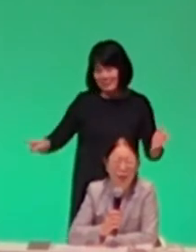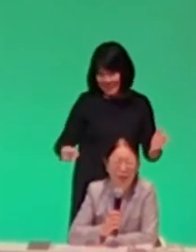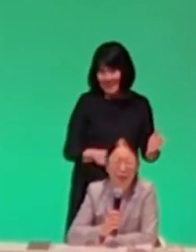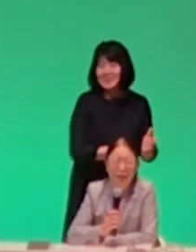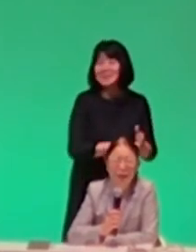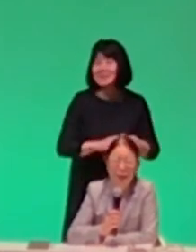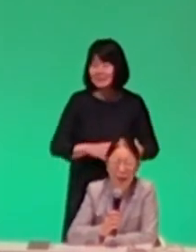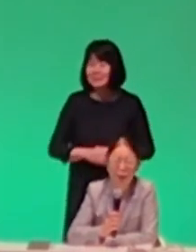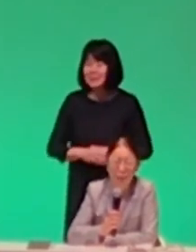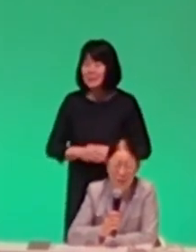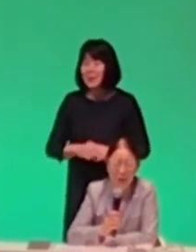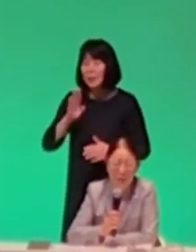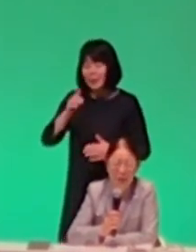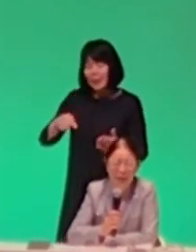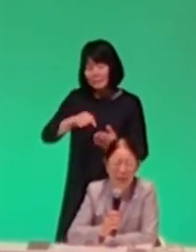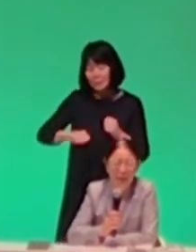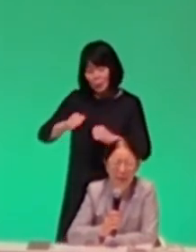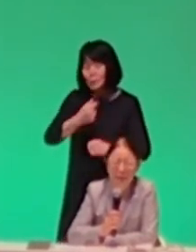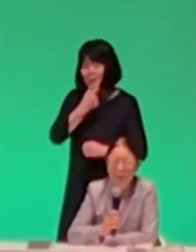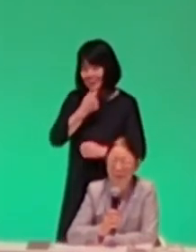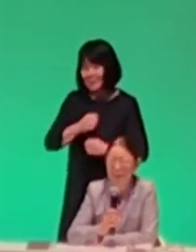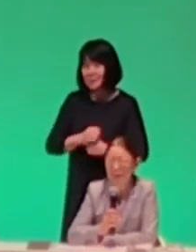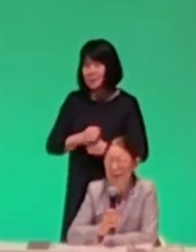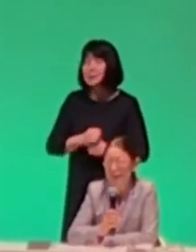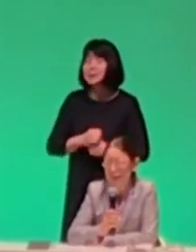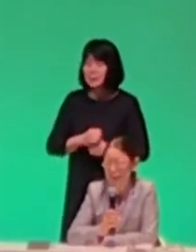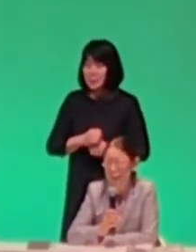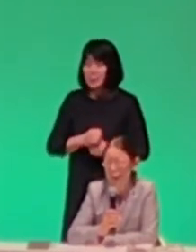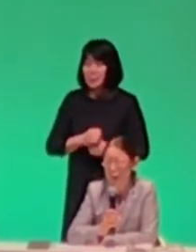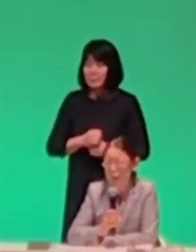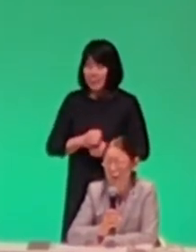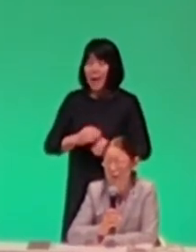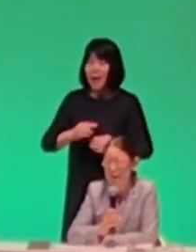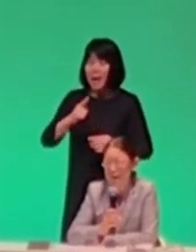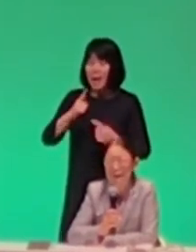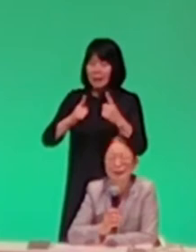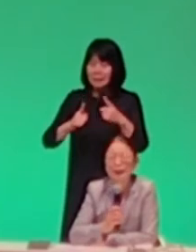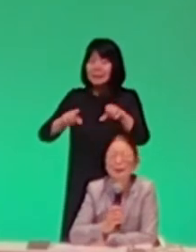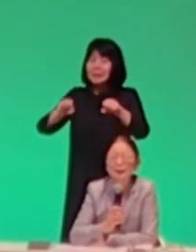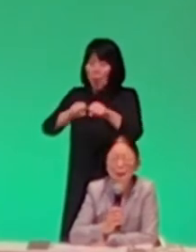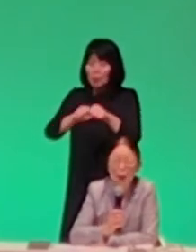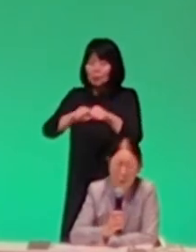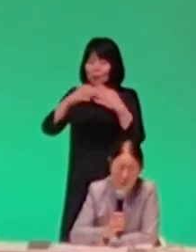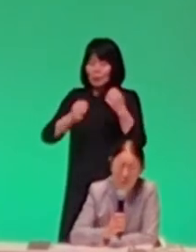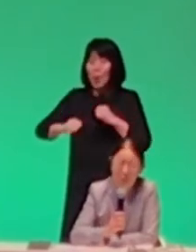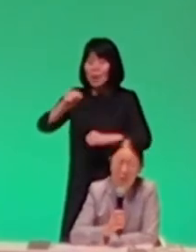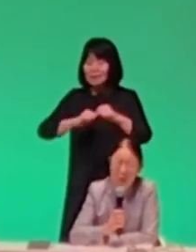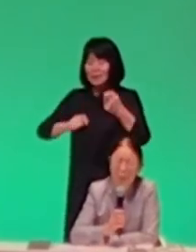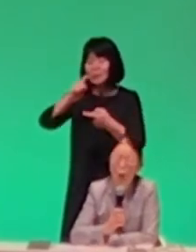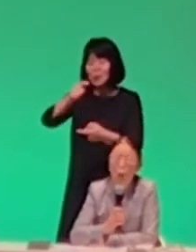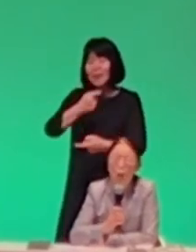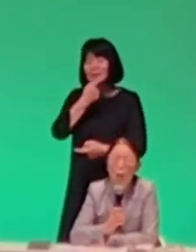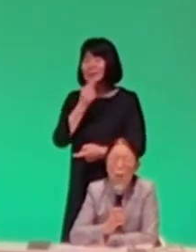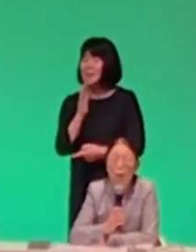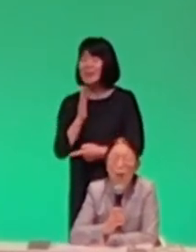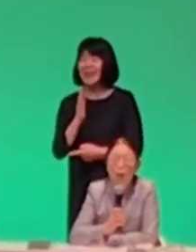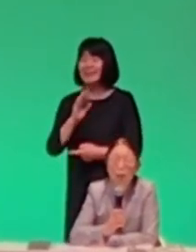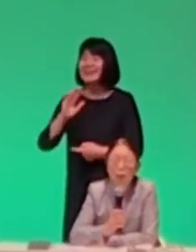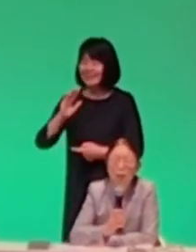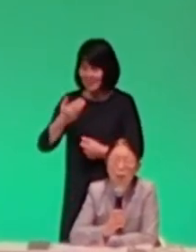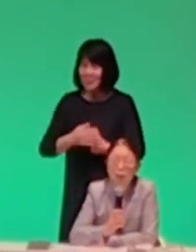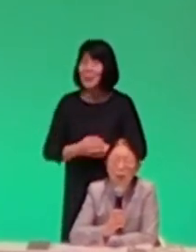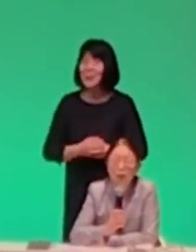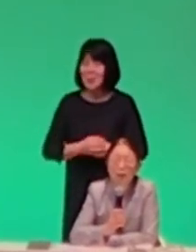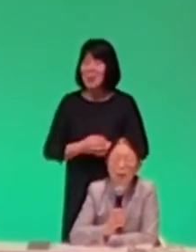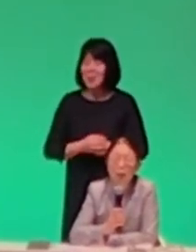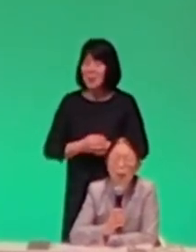ことを一生懸命やっていきたいなと思っています。で、一億総活躍っていう言葉は好きじゃないですけども、でも